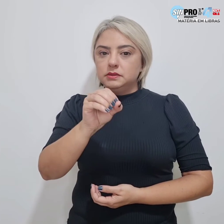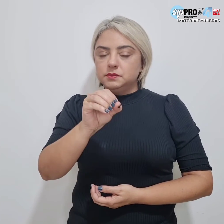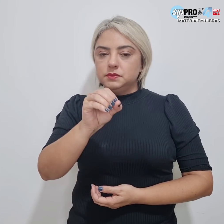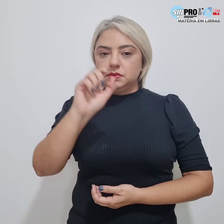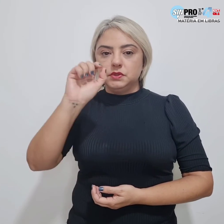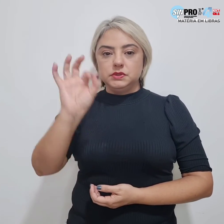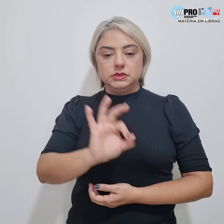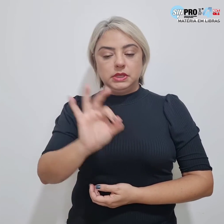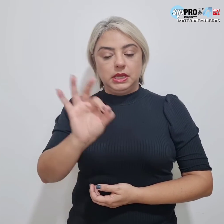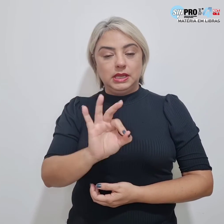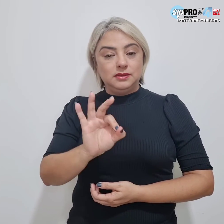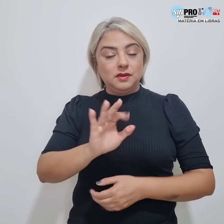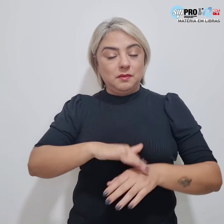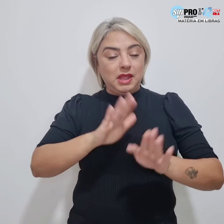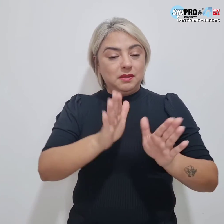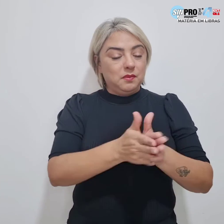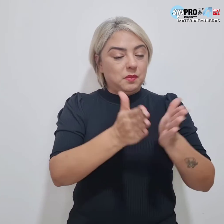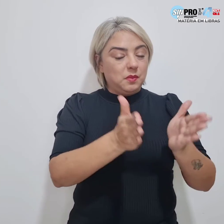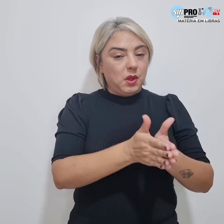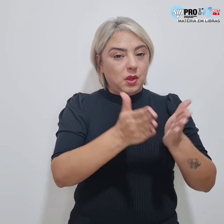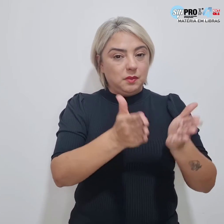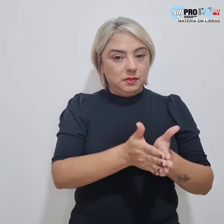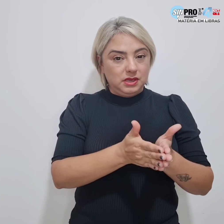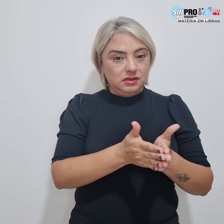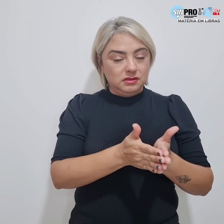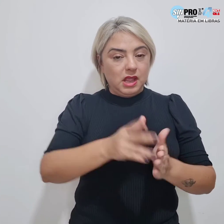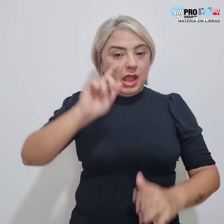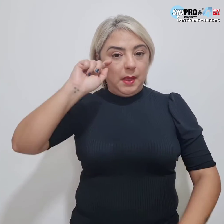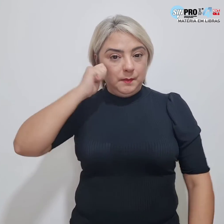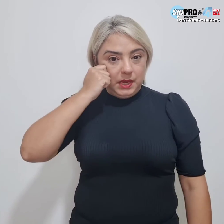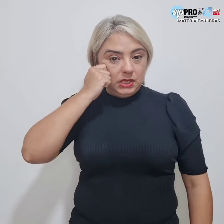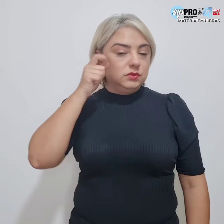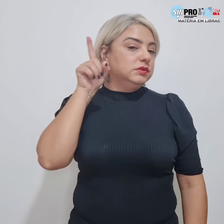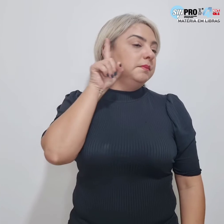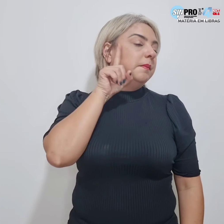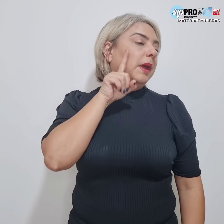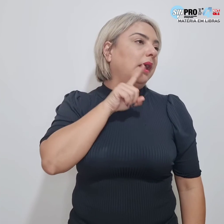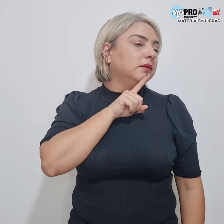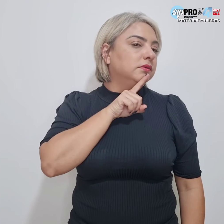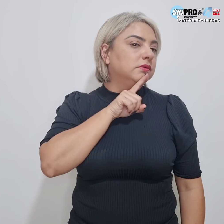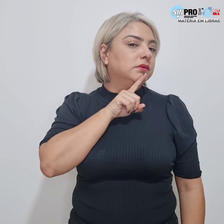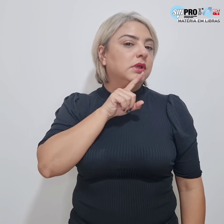10% dos mais pobres são constituídos por pretos e pardos, e